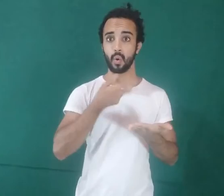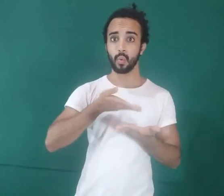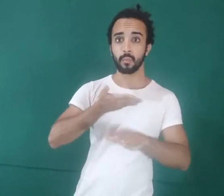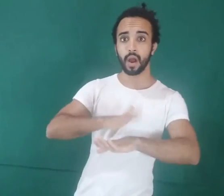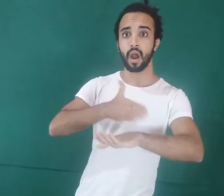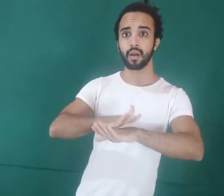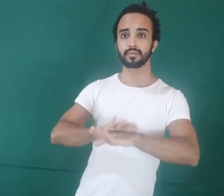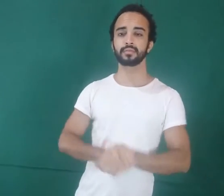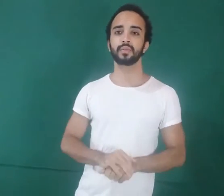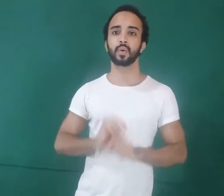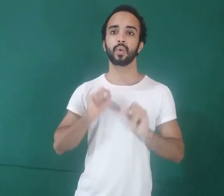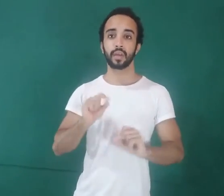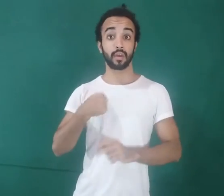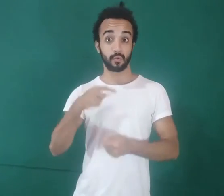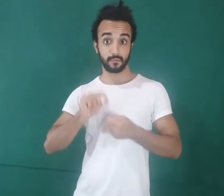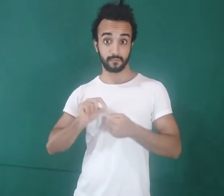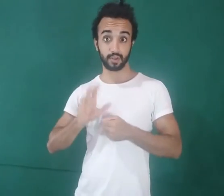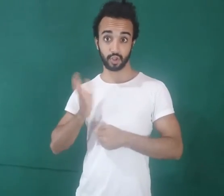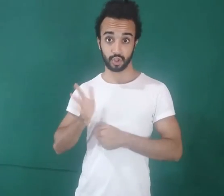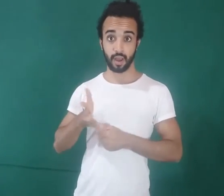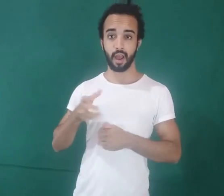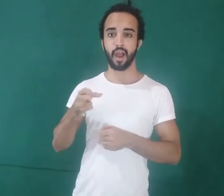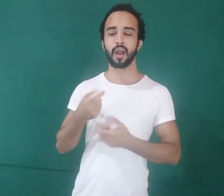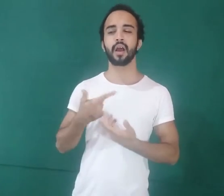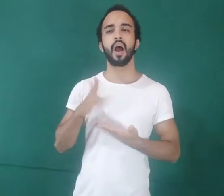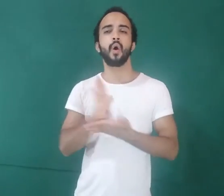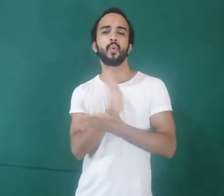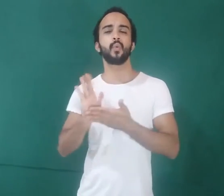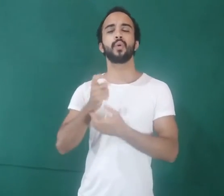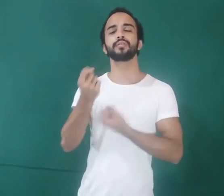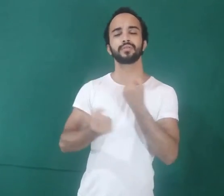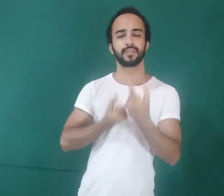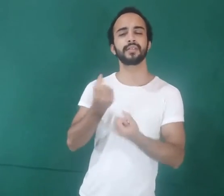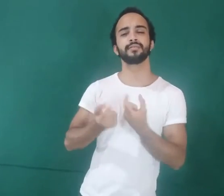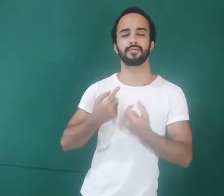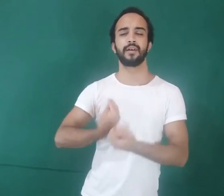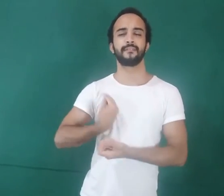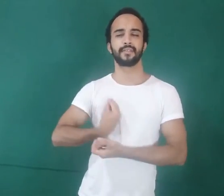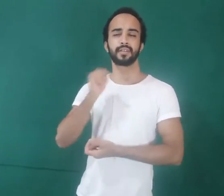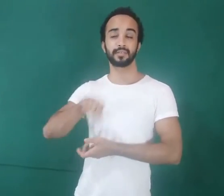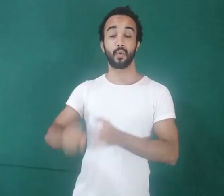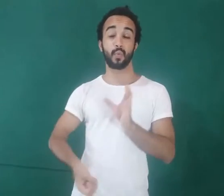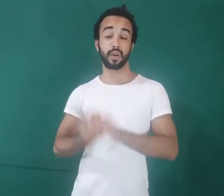Cara, eu fiz isso algumas vezes na minha vida. Eu criei os meus